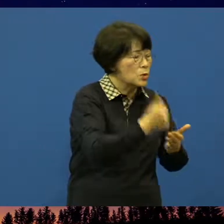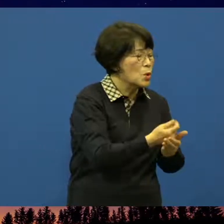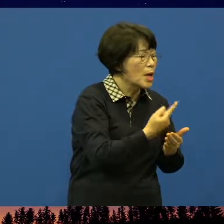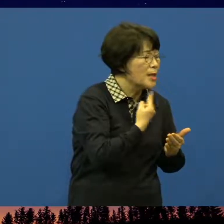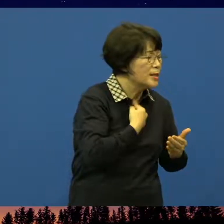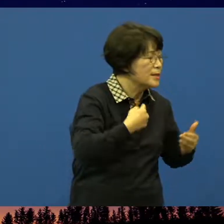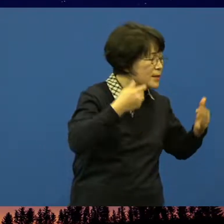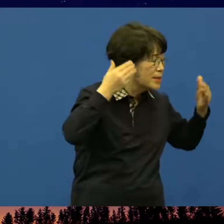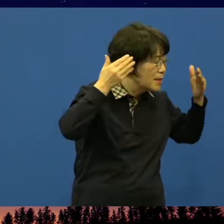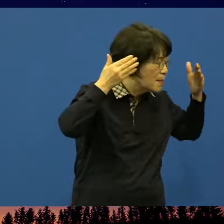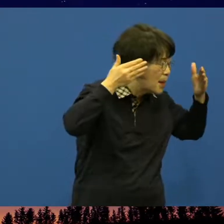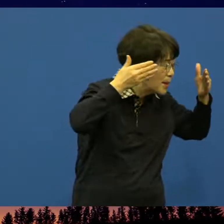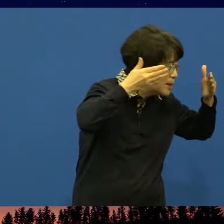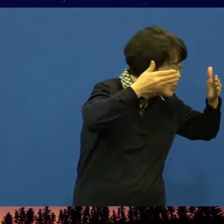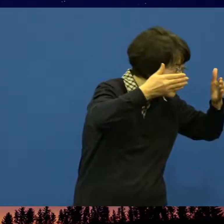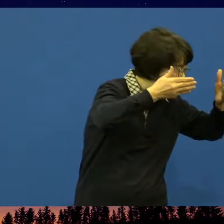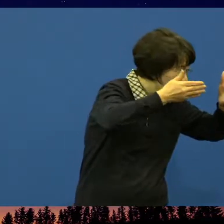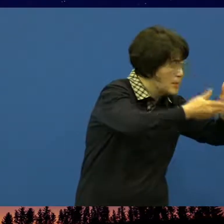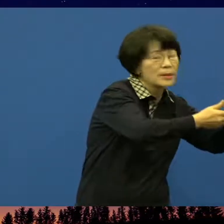집중되어 있겠어요.